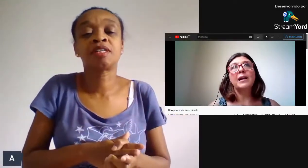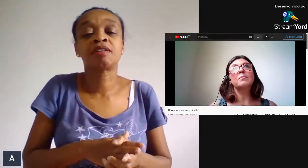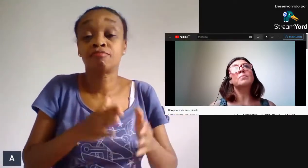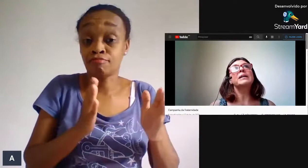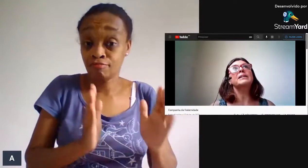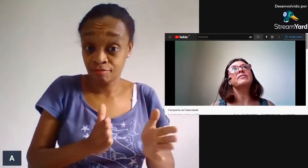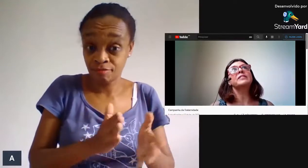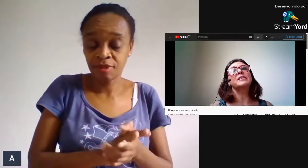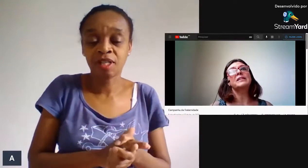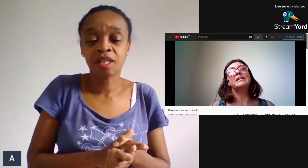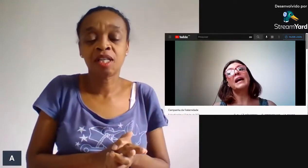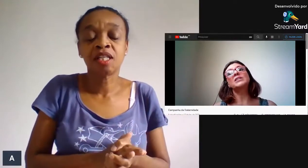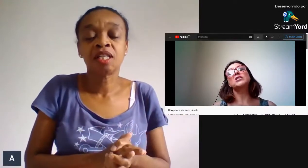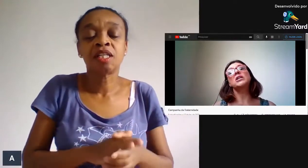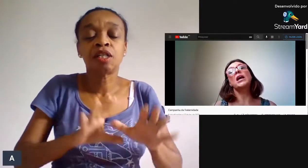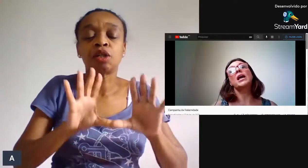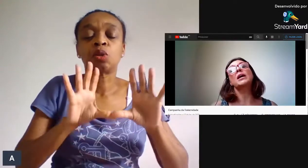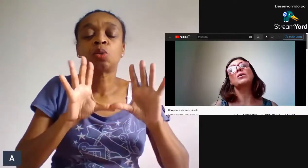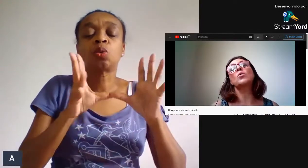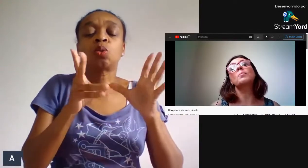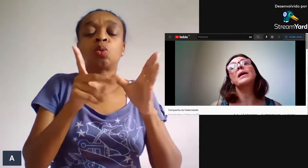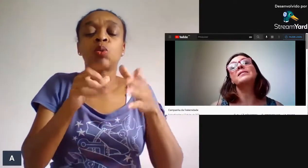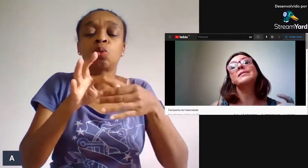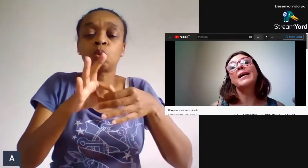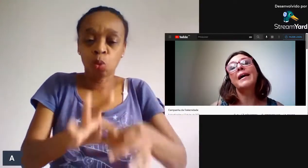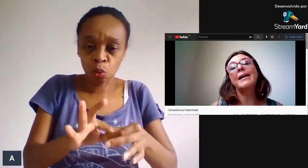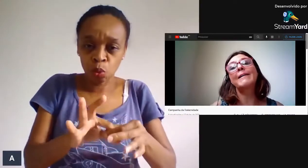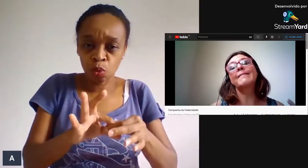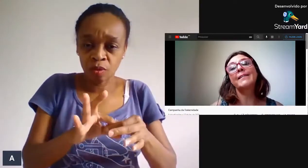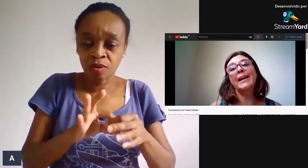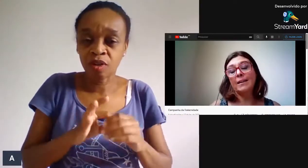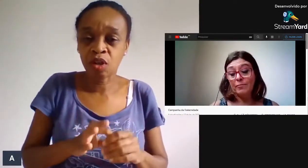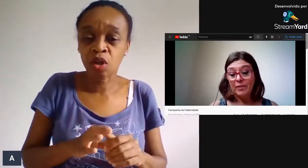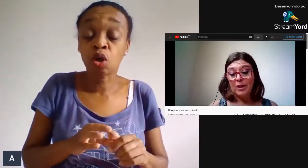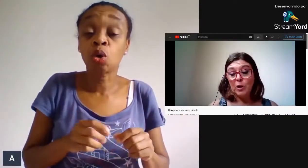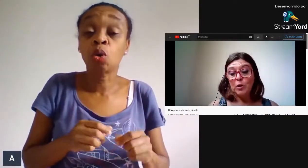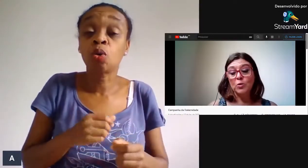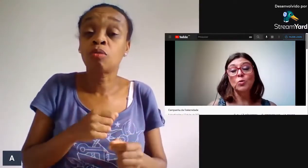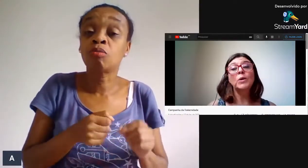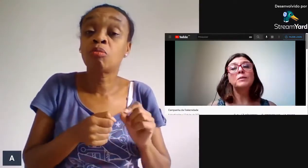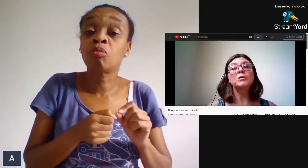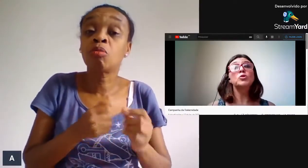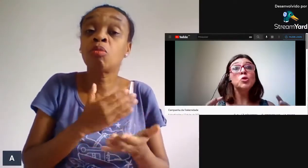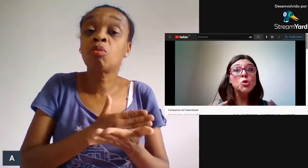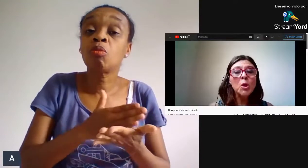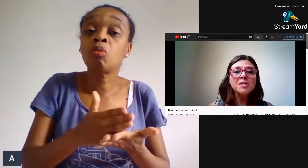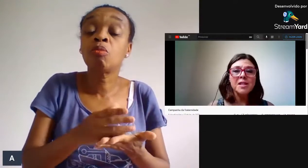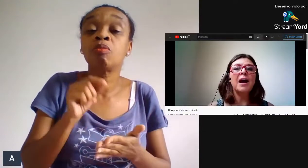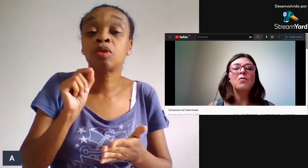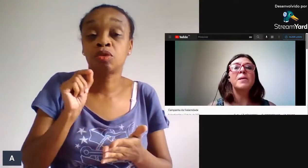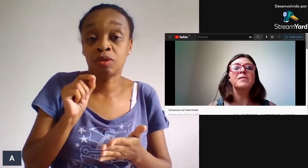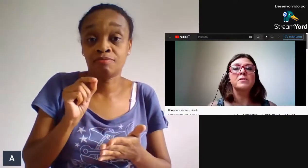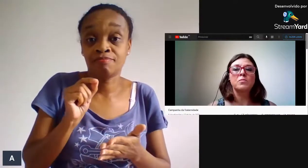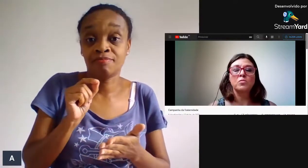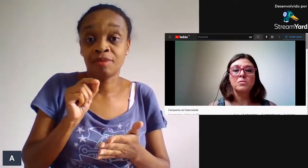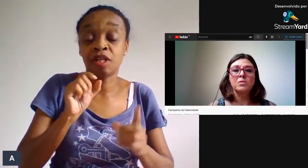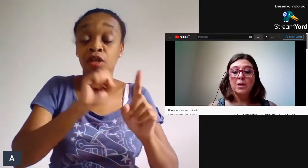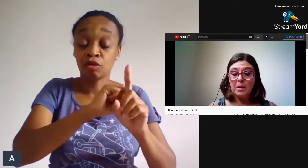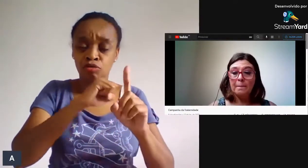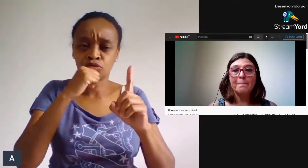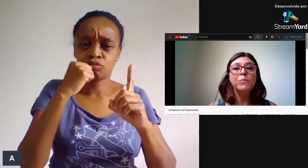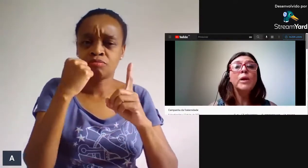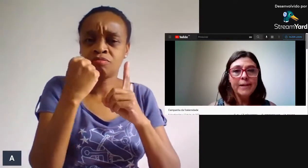gente, a campanha da fraternidade, ela começa a entrar no âmbito social